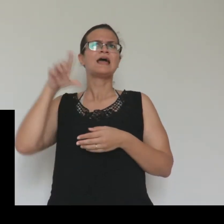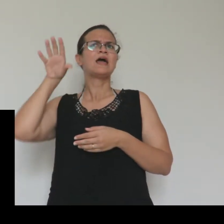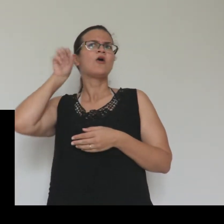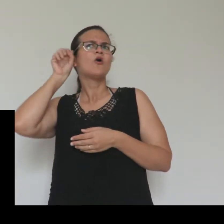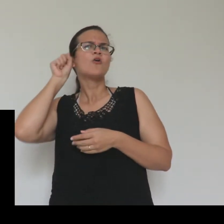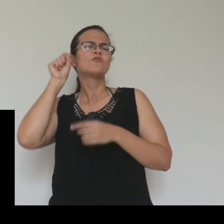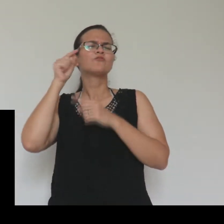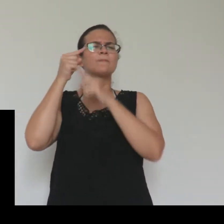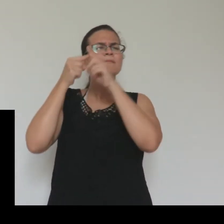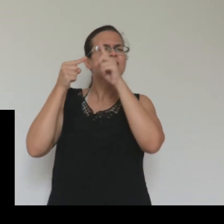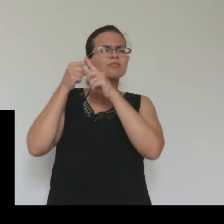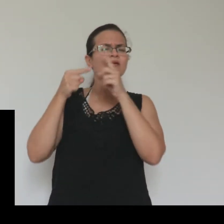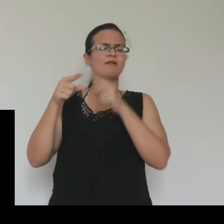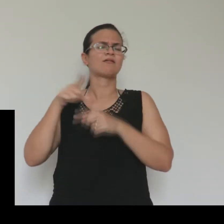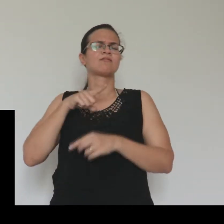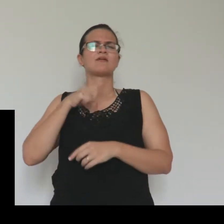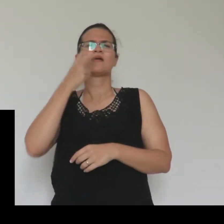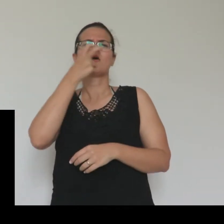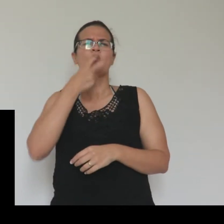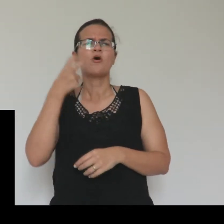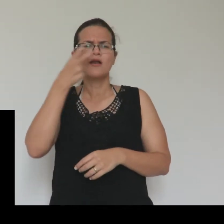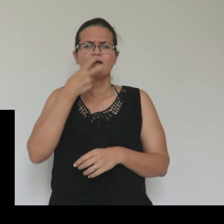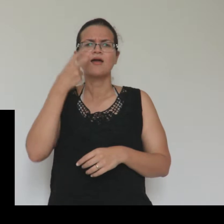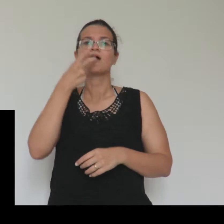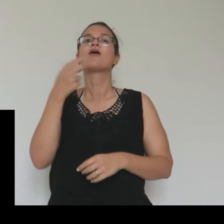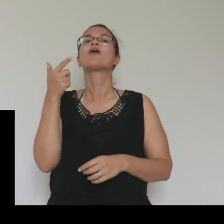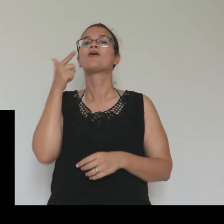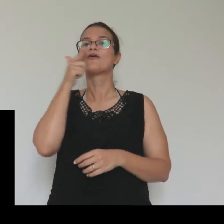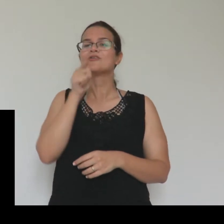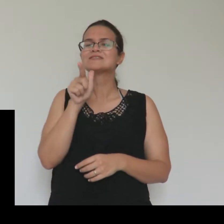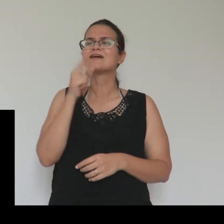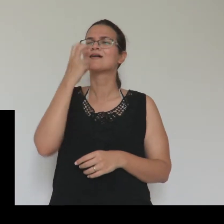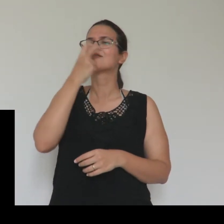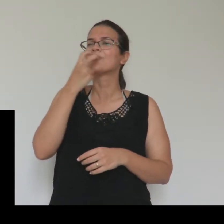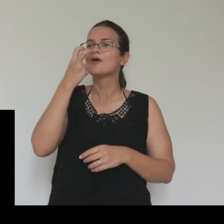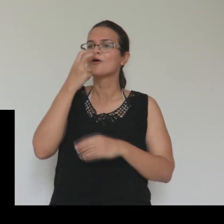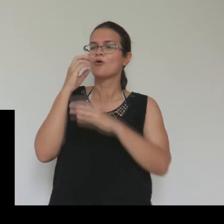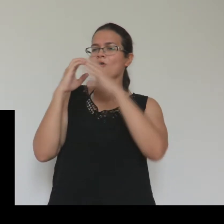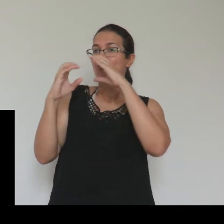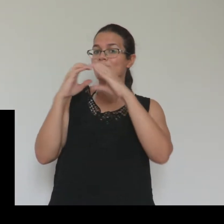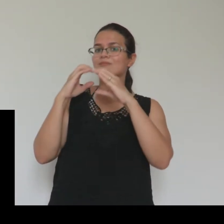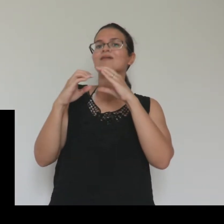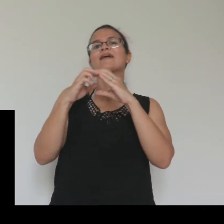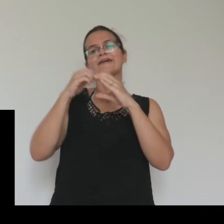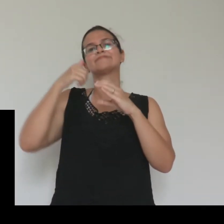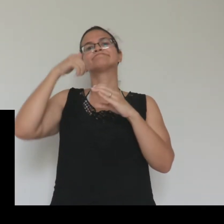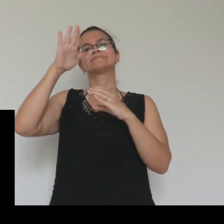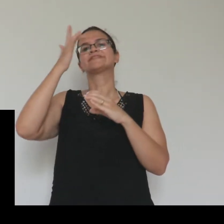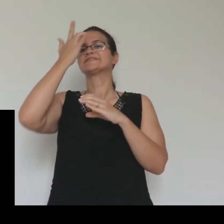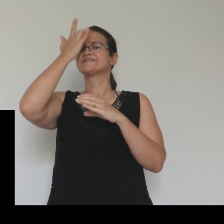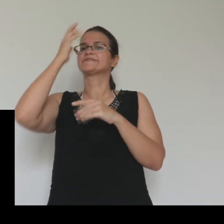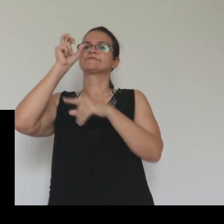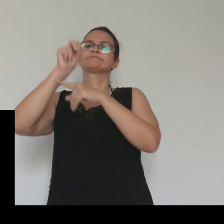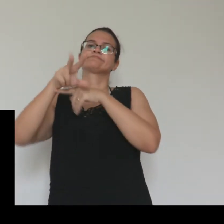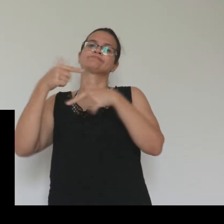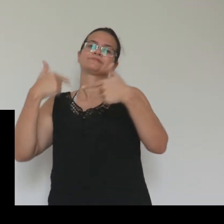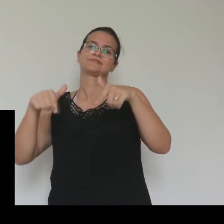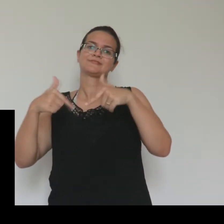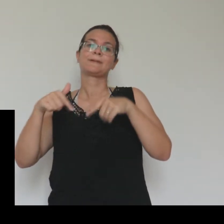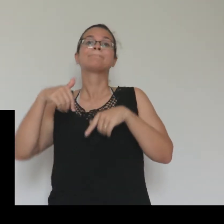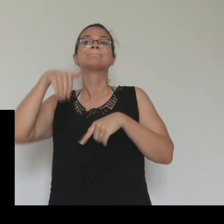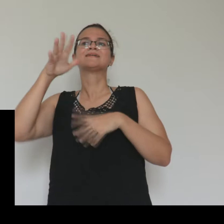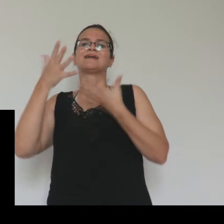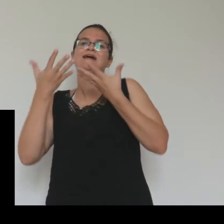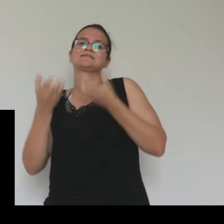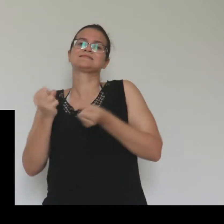oralização, consegue comunicar melhor, acaba que ele se dá melhor na sociedade, ele é mais aceito. Porém, o surdo ele não precisa ser